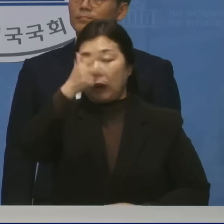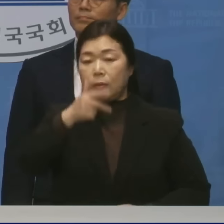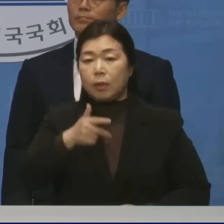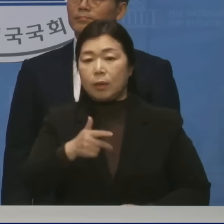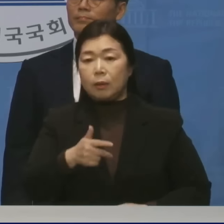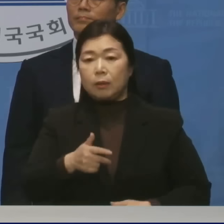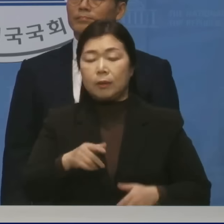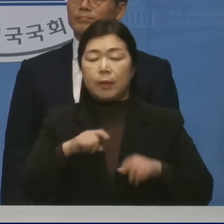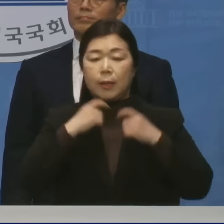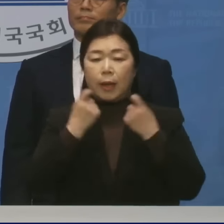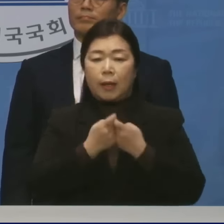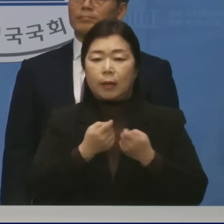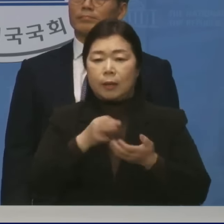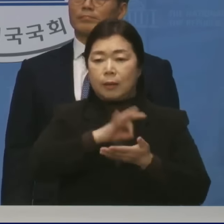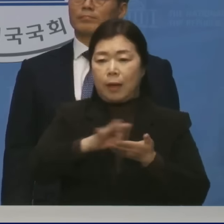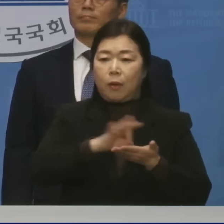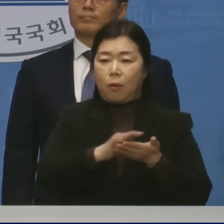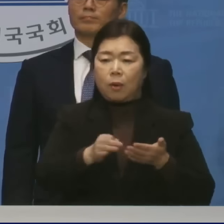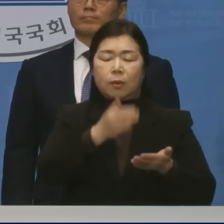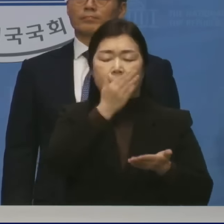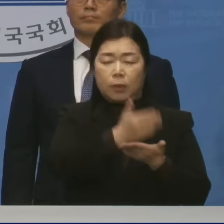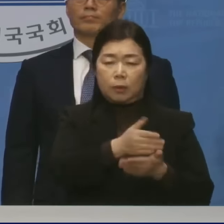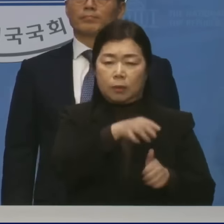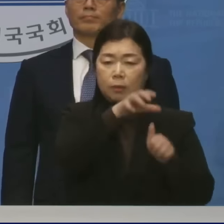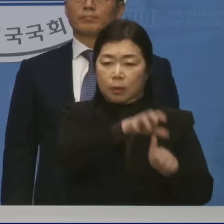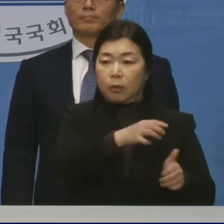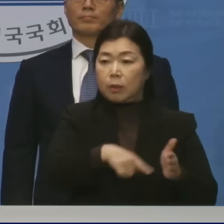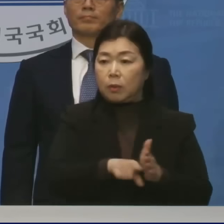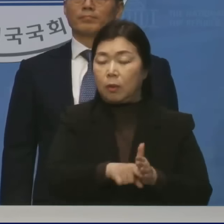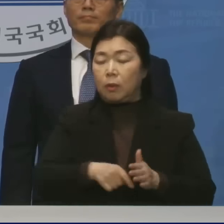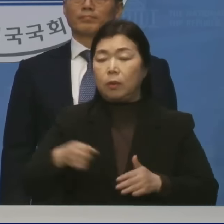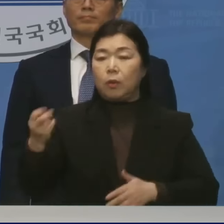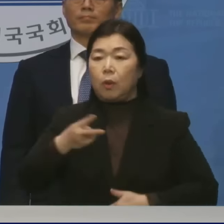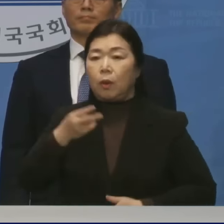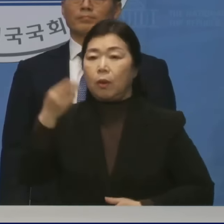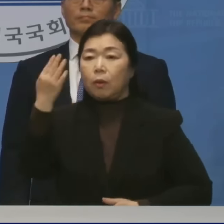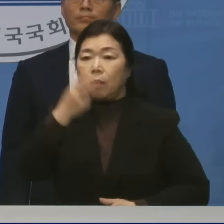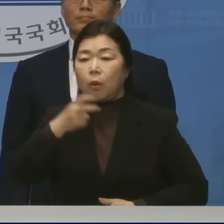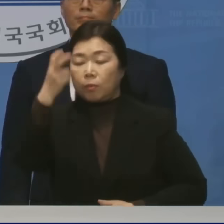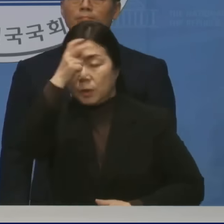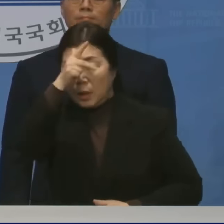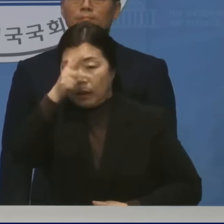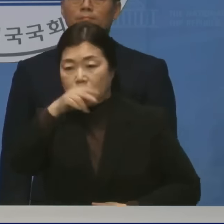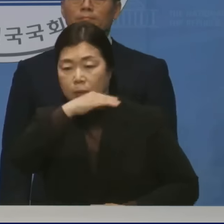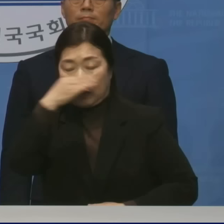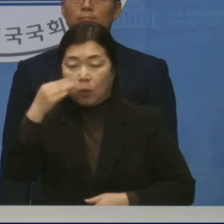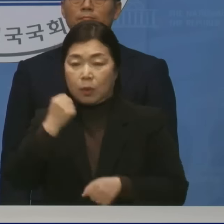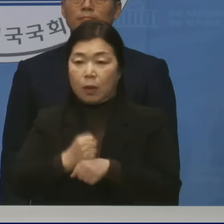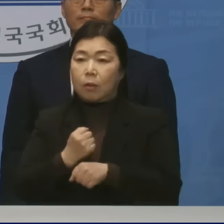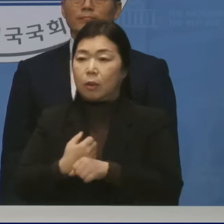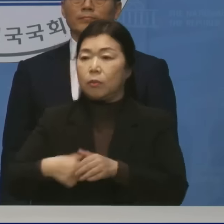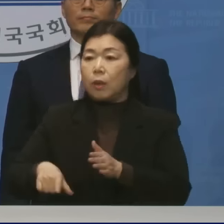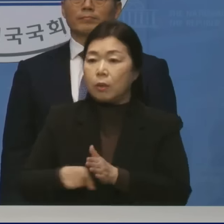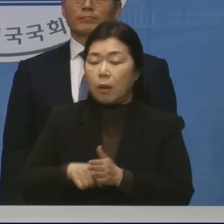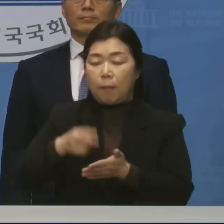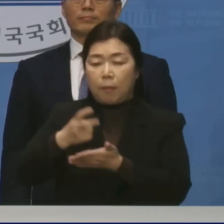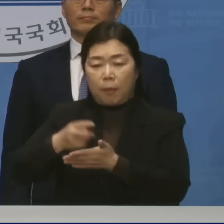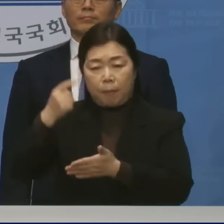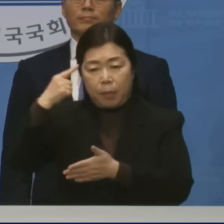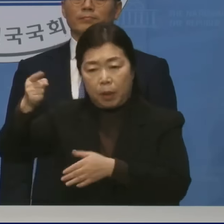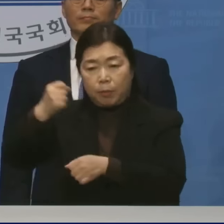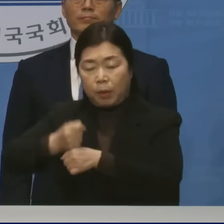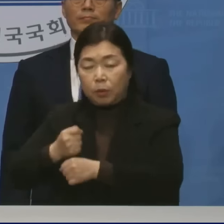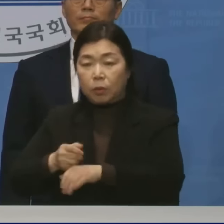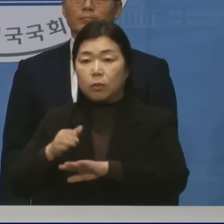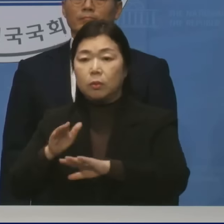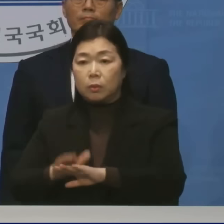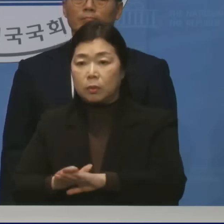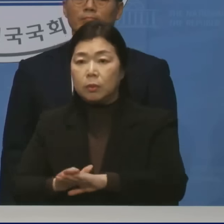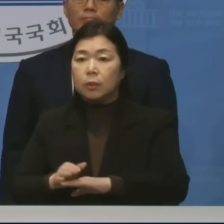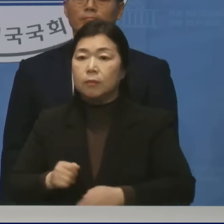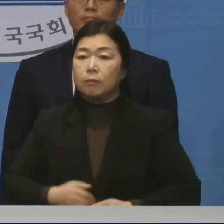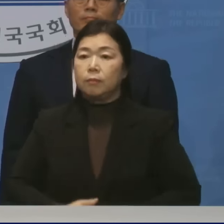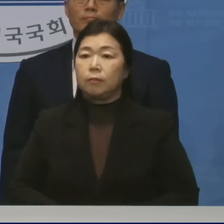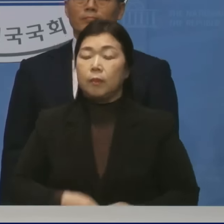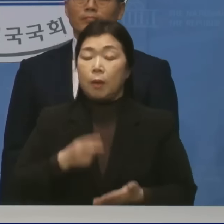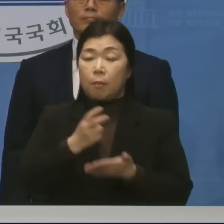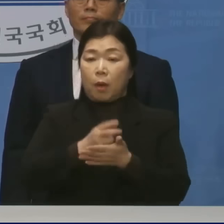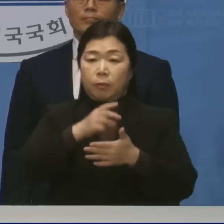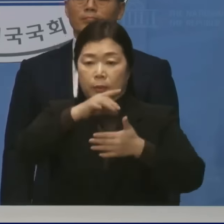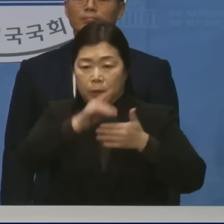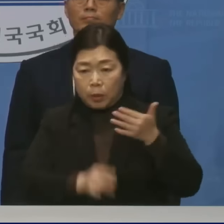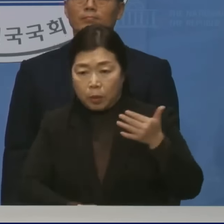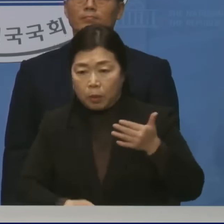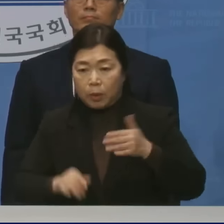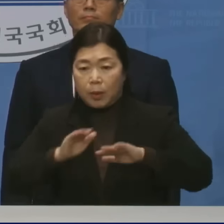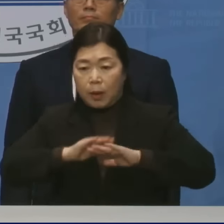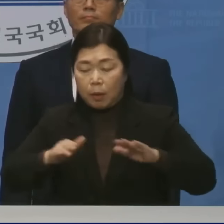사유화 저지 및 검찰의 정상화를 위한 법안 발의 등 검사 독재 정권에 대한 법 제도적